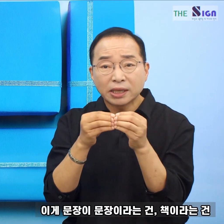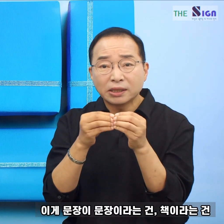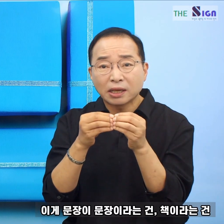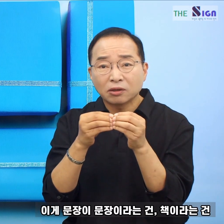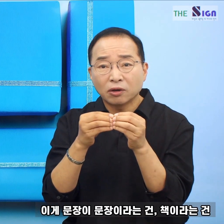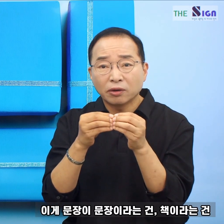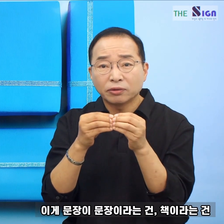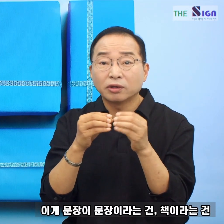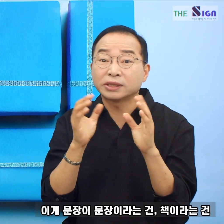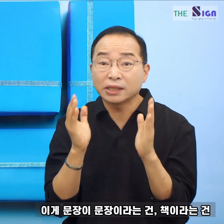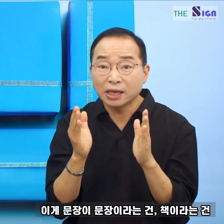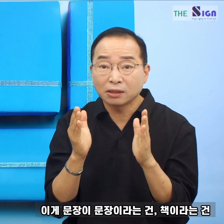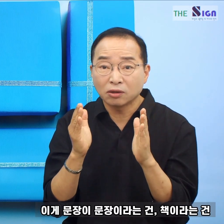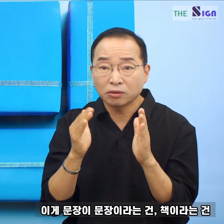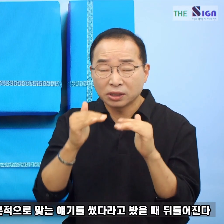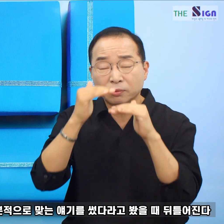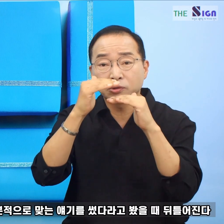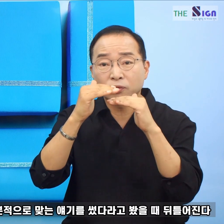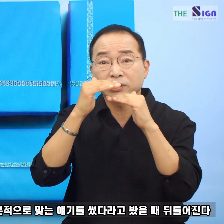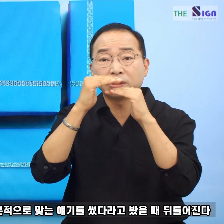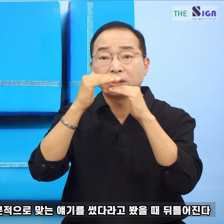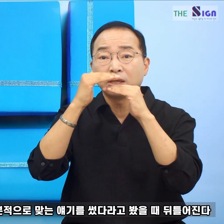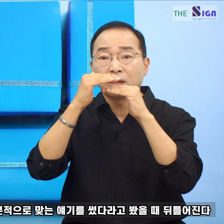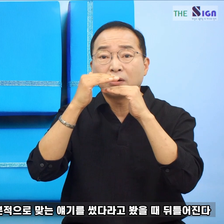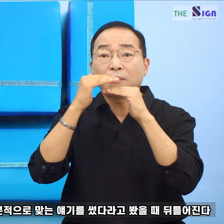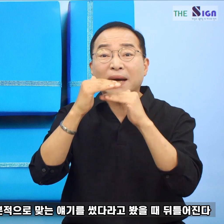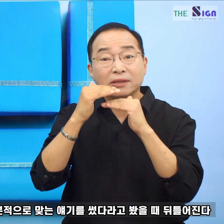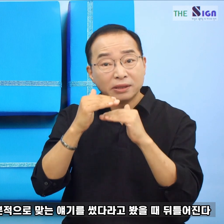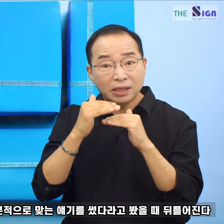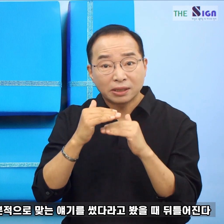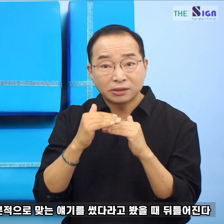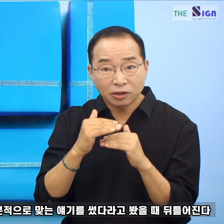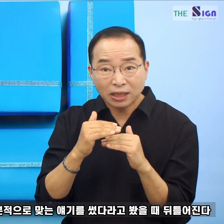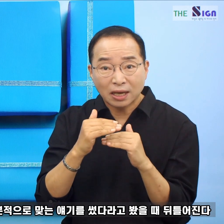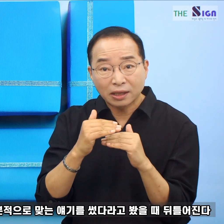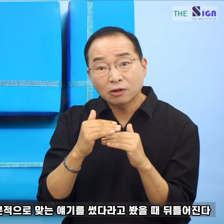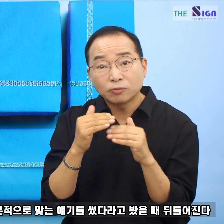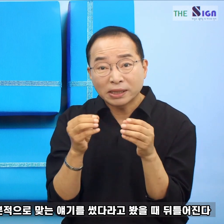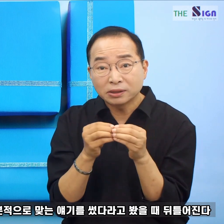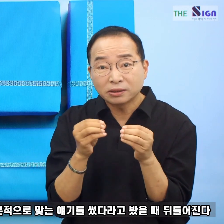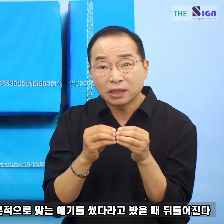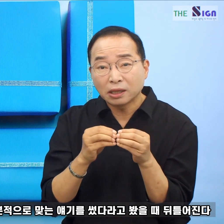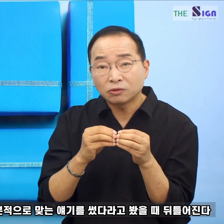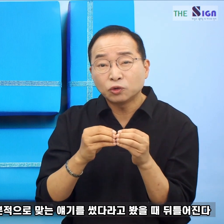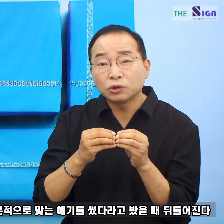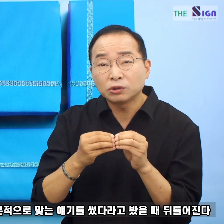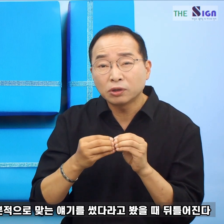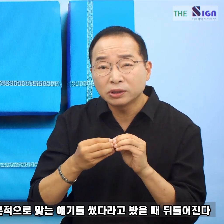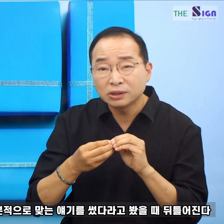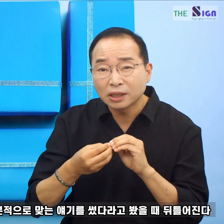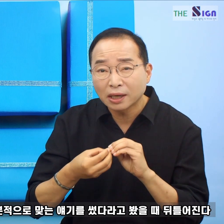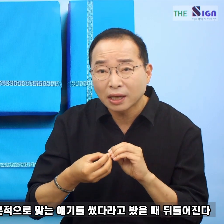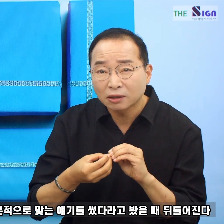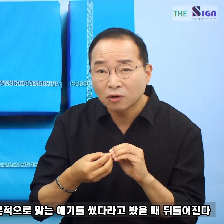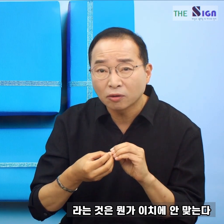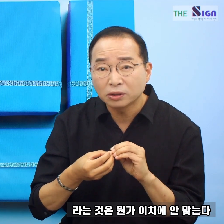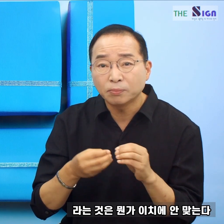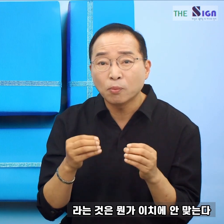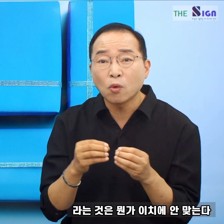문장이라는 건 책이라는 건 기본적으로 그냥 맞는 얘기를 썼다라고 봤을 때 뒤틀어진다라는 거는